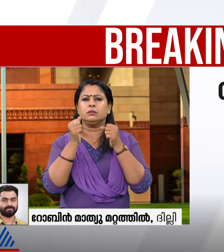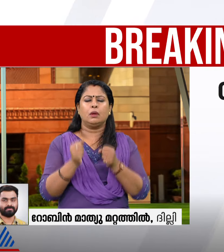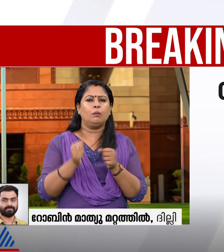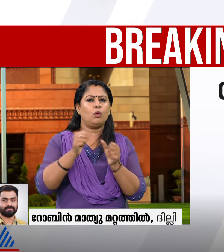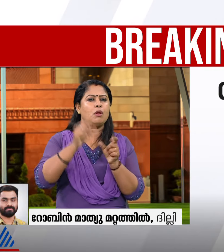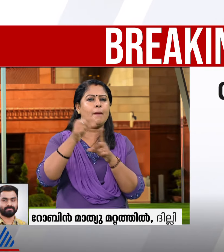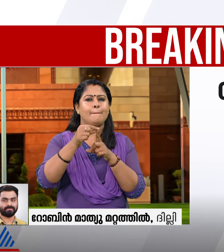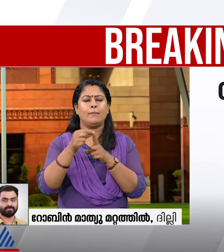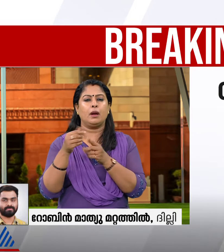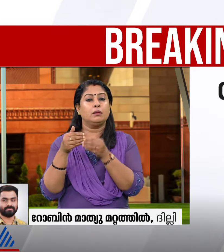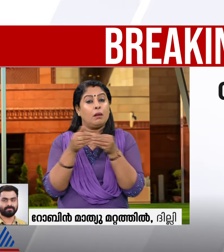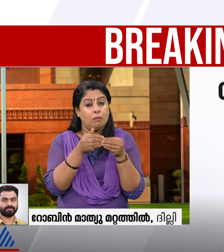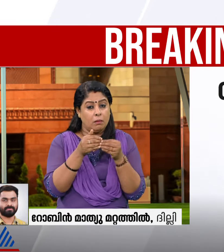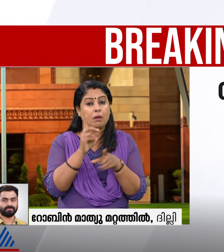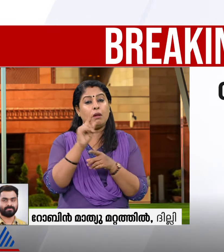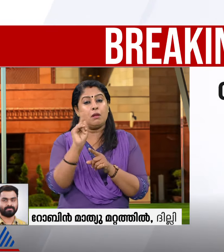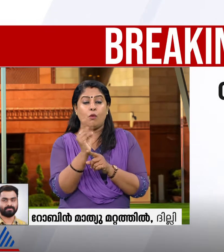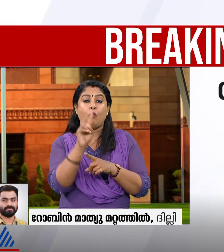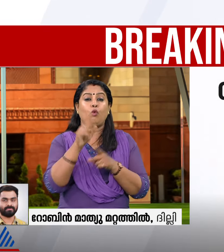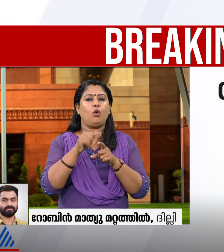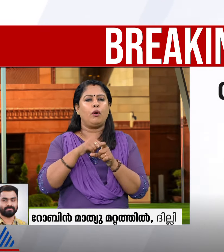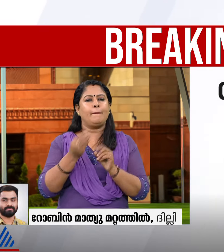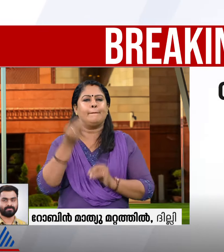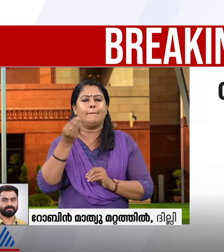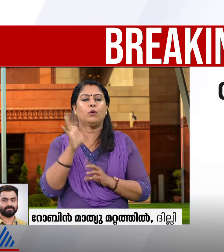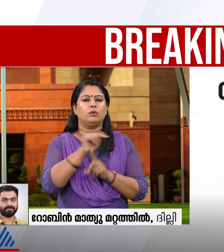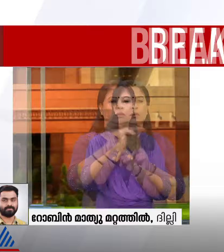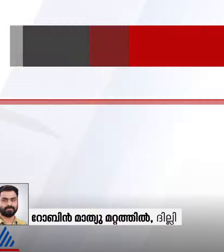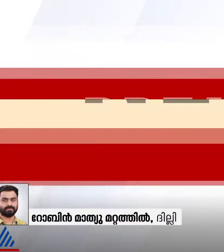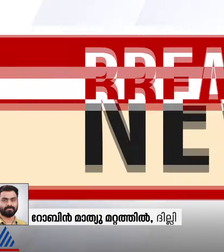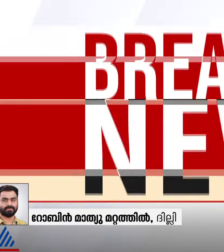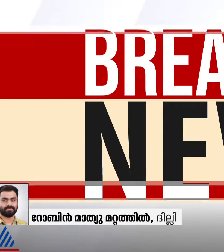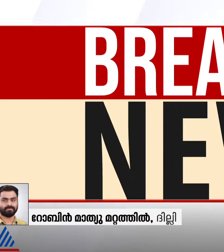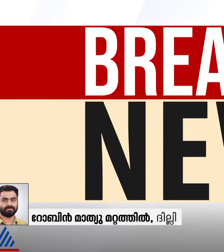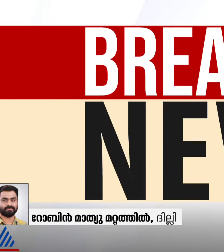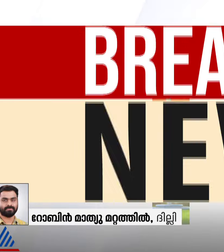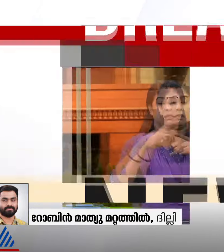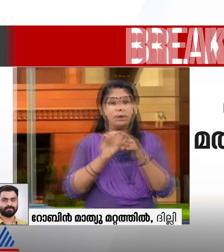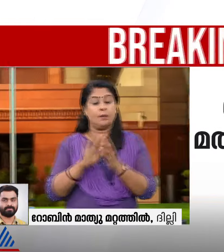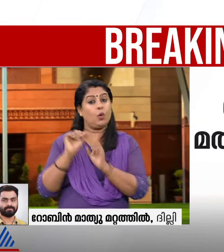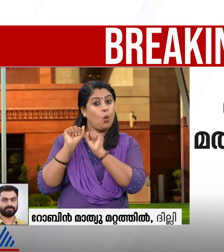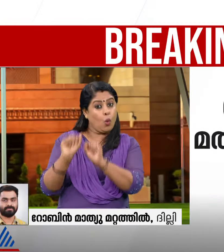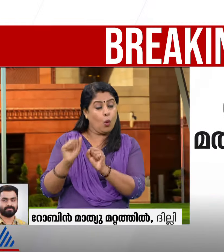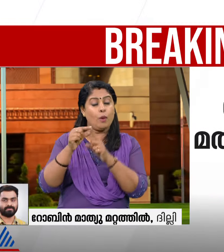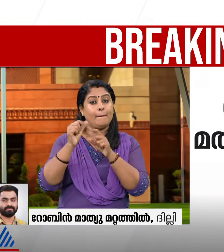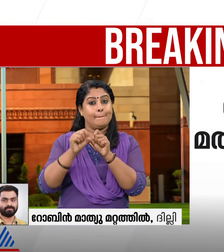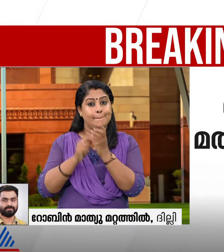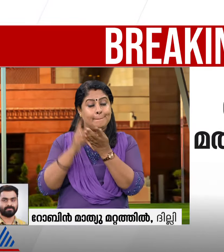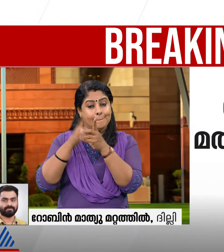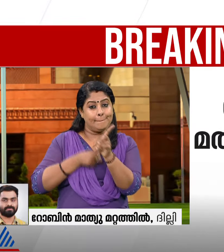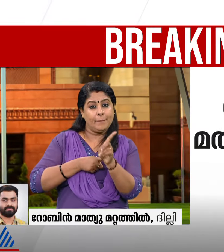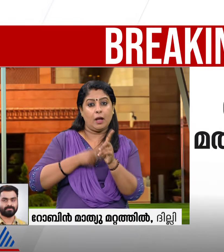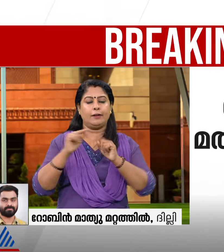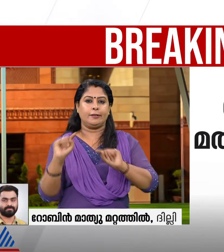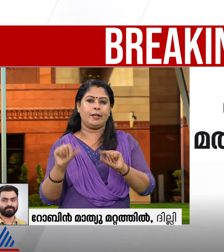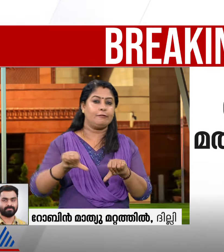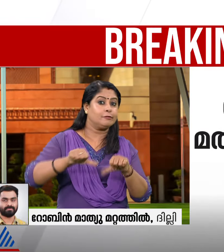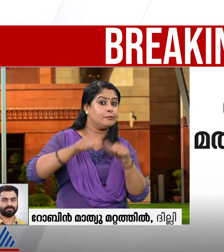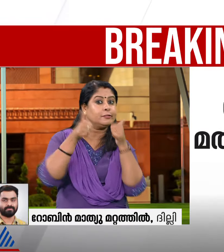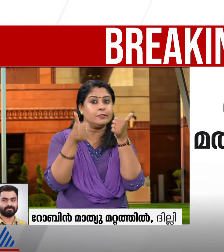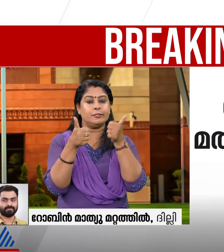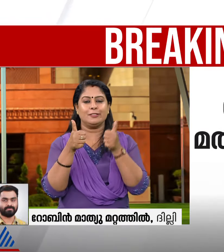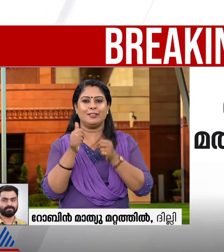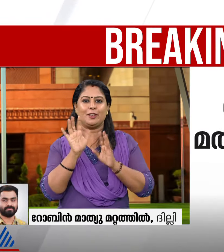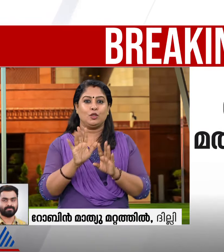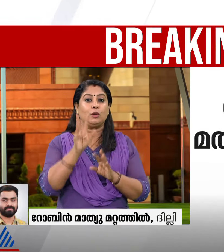ചെയ്യുന്നുണ്ട്. സിക്കിമിൽ അതേസമയം സിക്കിം ക്രാന്തികാരി മോർച്ച വലിയ ഭൂരിപക്ഷത്തോടുകൂടി ഏകപക്ഷീയമായ ഒരു വിജയമാണ് അവിടെ നേടിയിരിക്കുന്നത്.